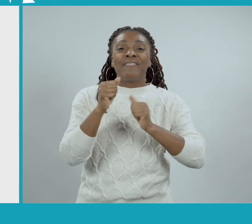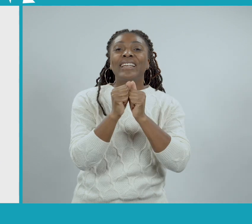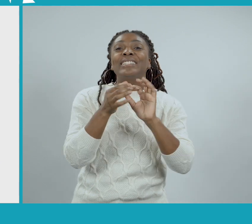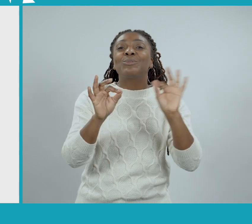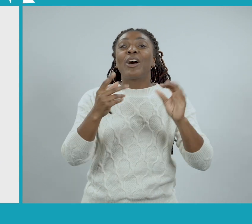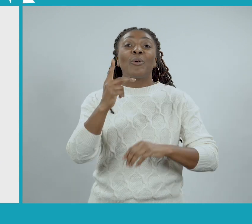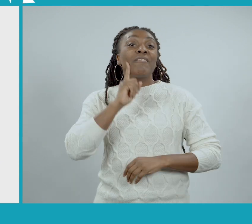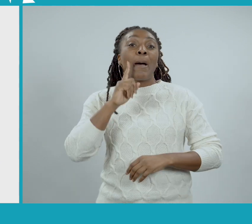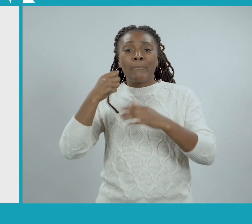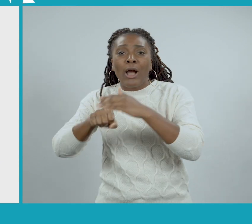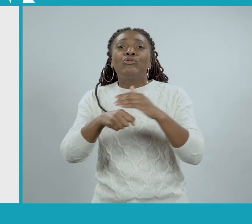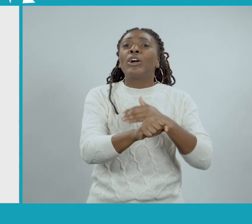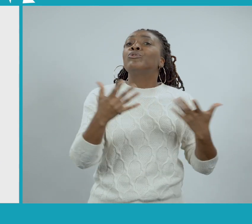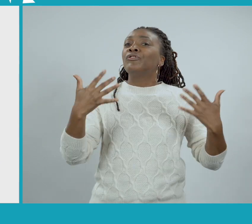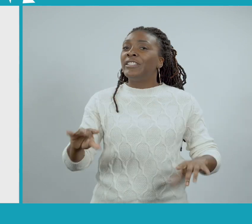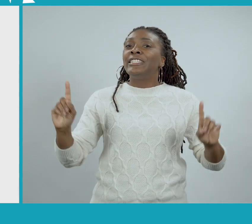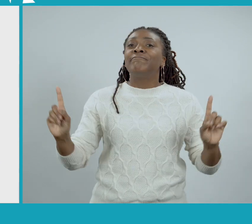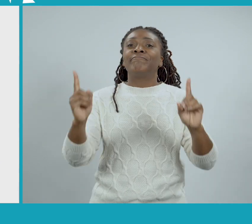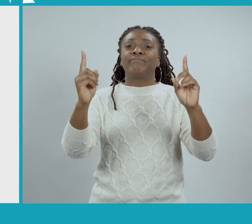face aux deux femmes qui viennent d'accoucher.